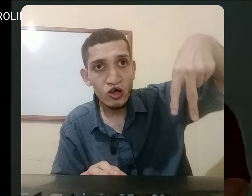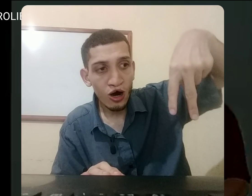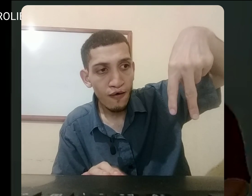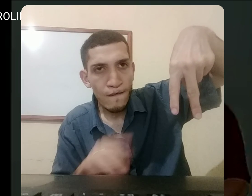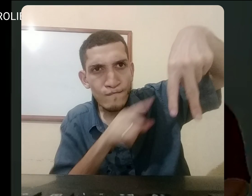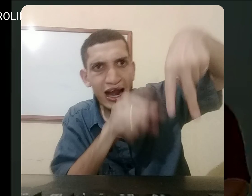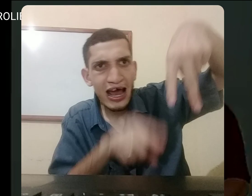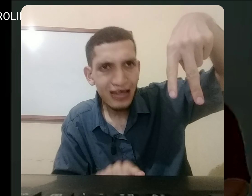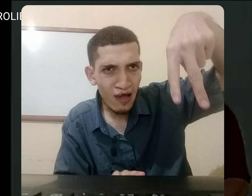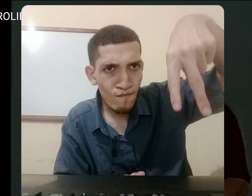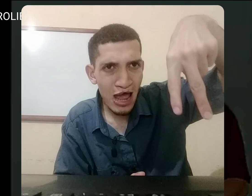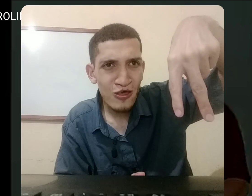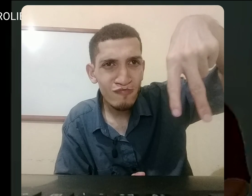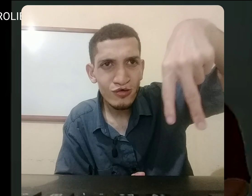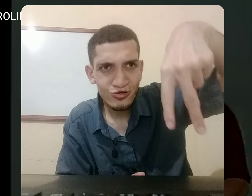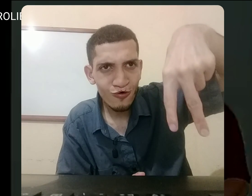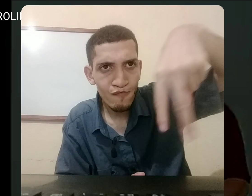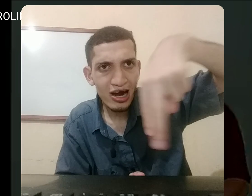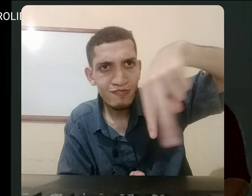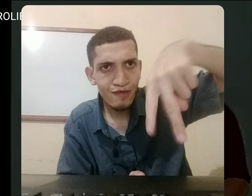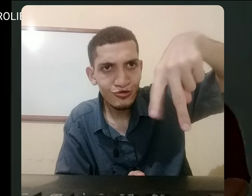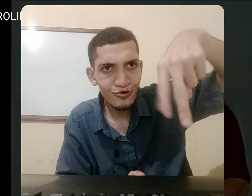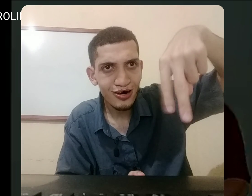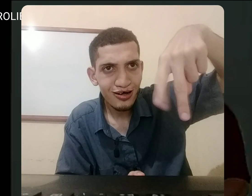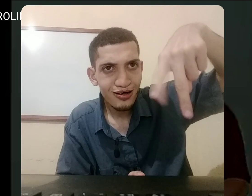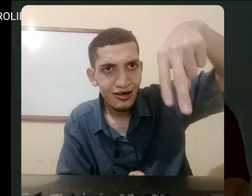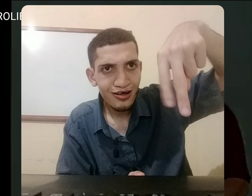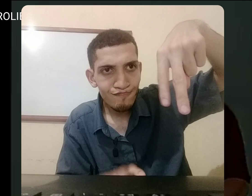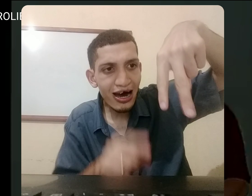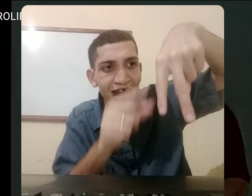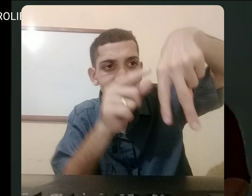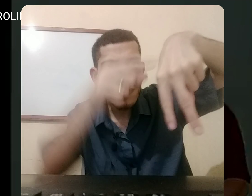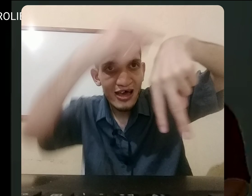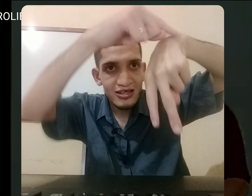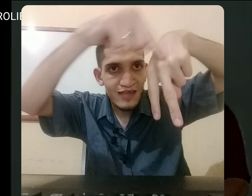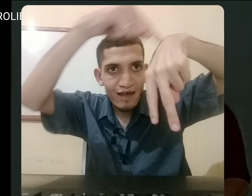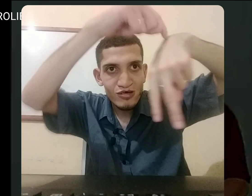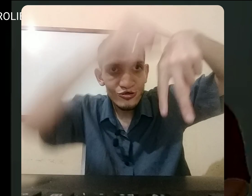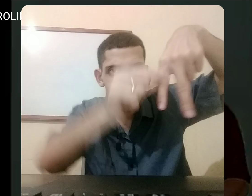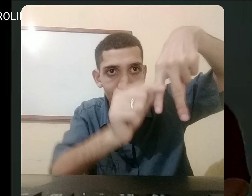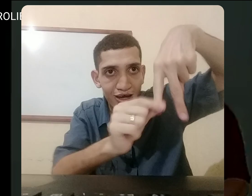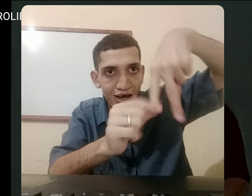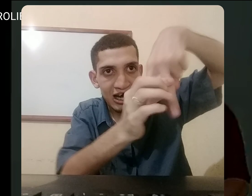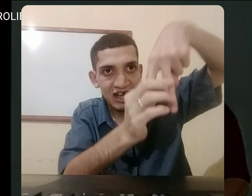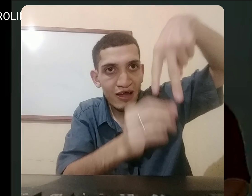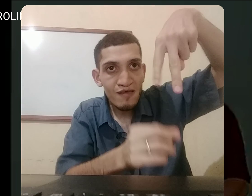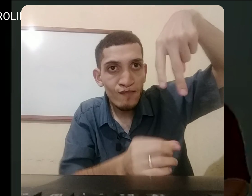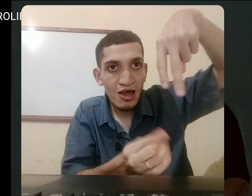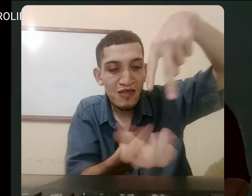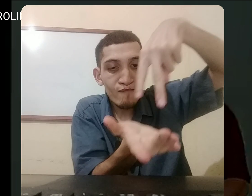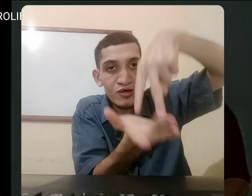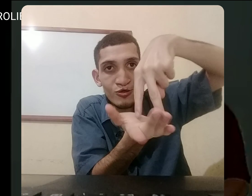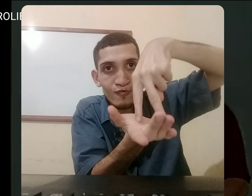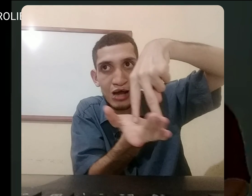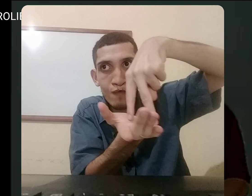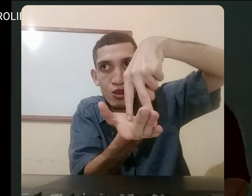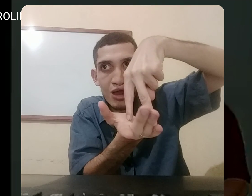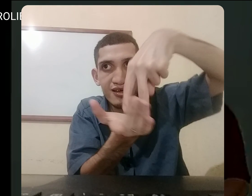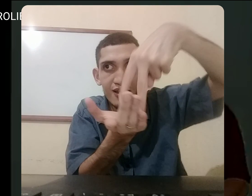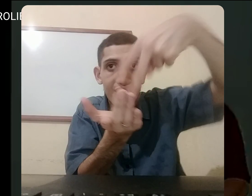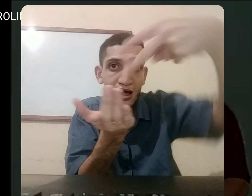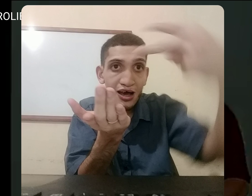daqui, ó, parece as pernas de uma pessoa? Parece uma pessoa? Parece, né? Que tá a pessoa, que tá as pernas da pessoa.